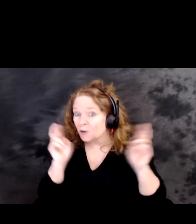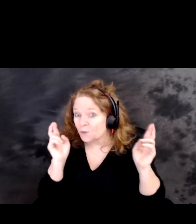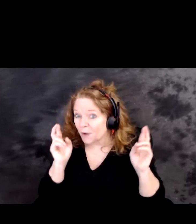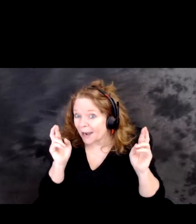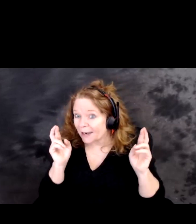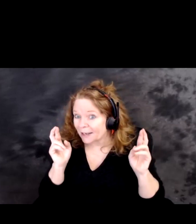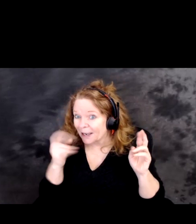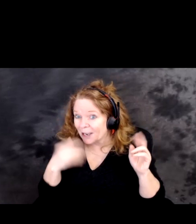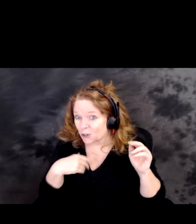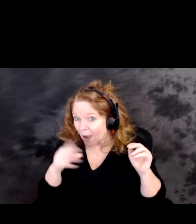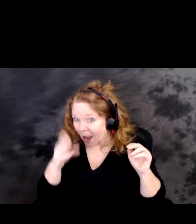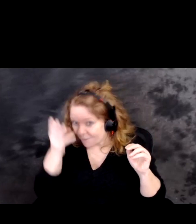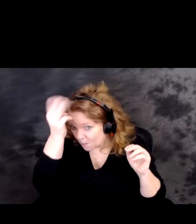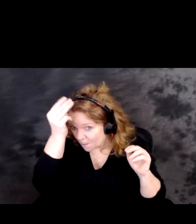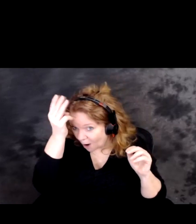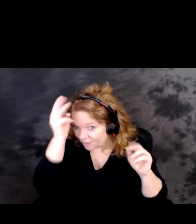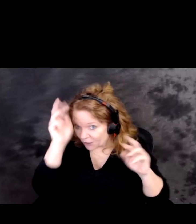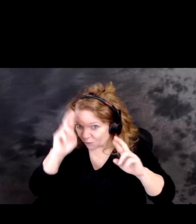¿Están listos?